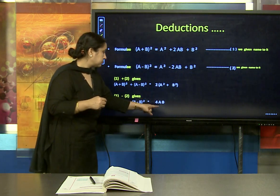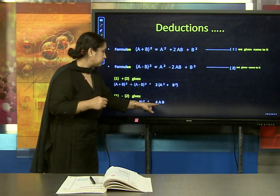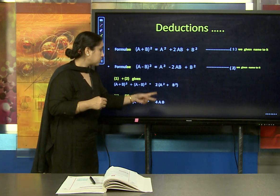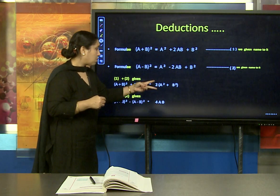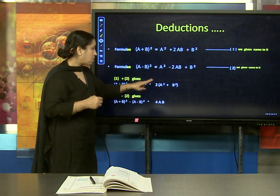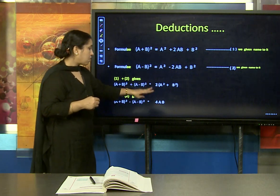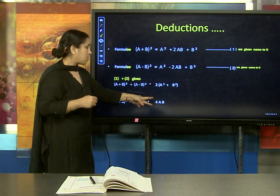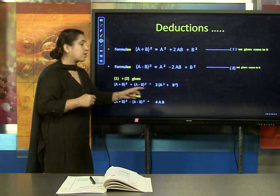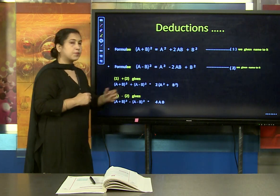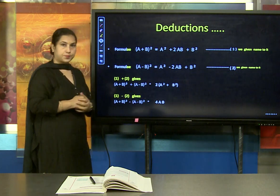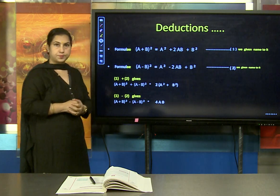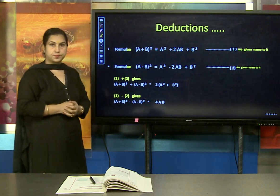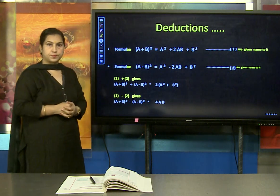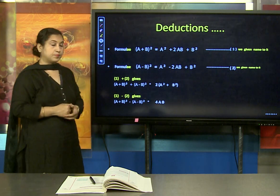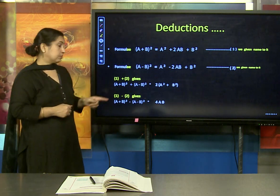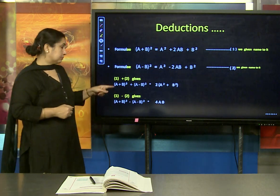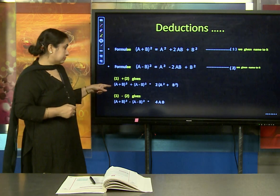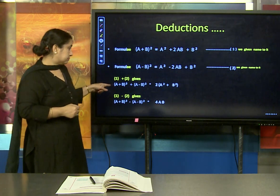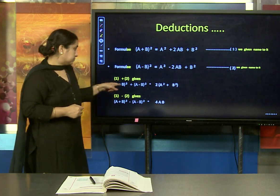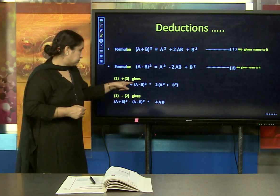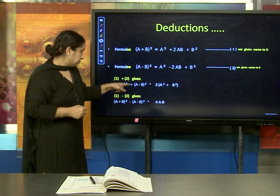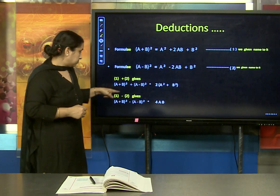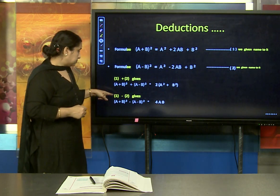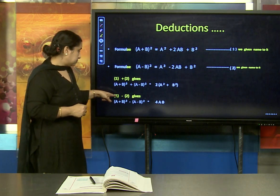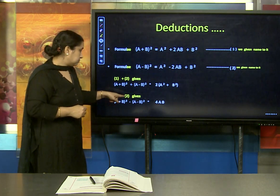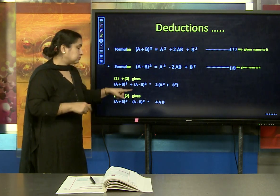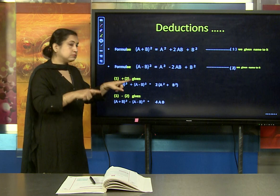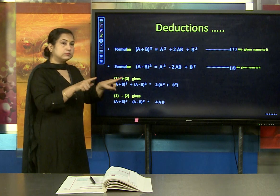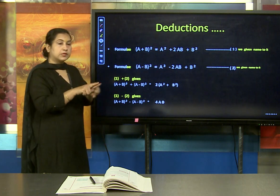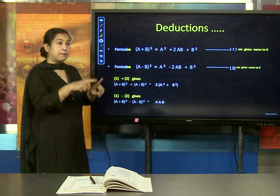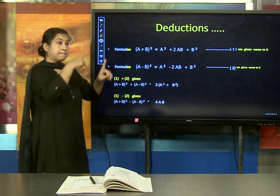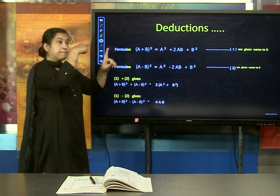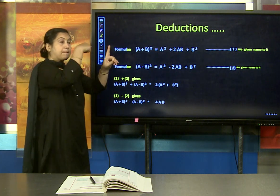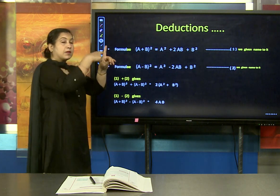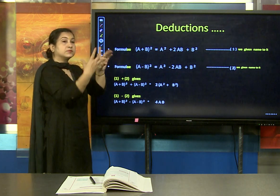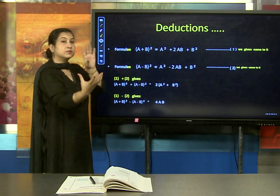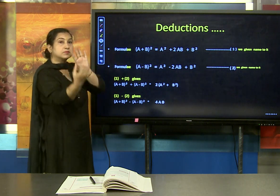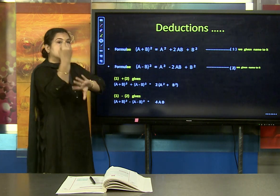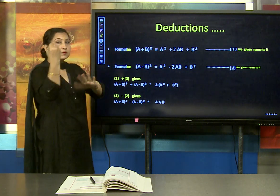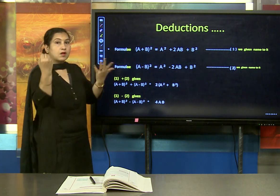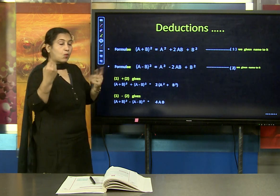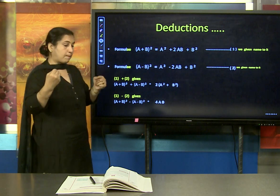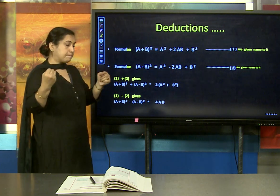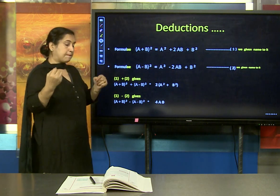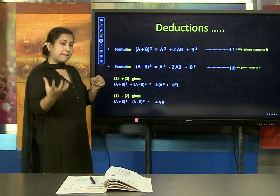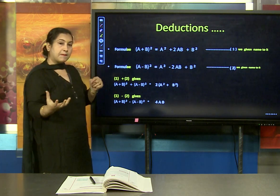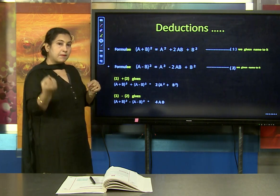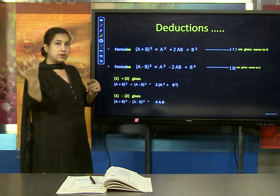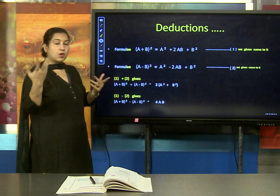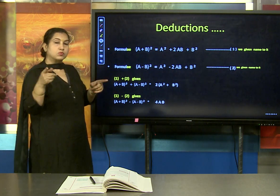तो देखिए, दो फार्मूले से चार कैसे बन गए, केवल जमा और घटा करने की